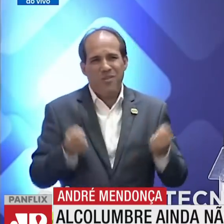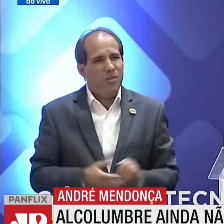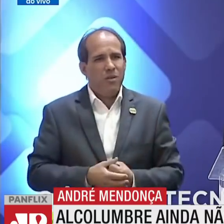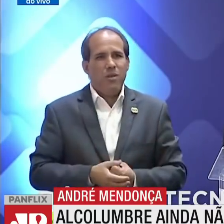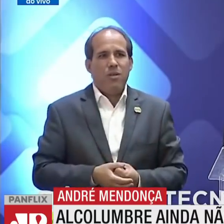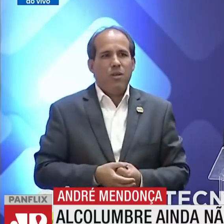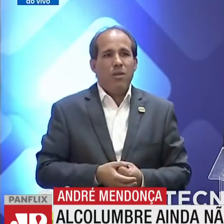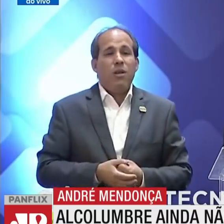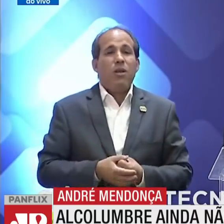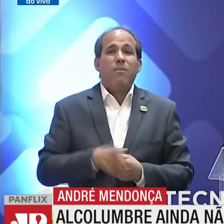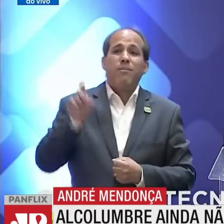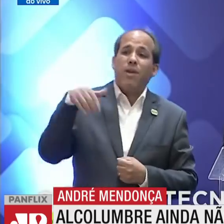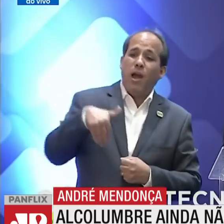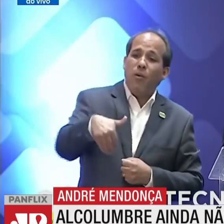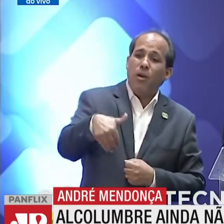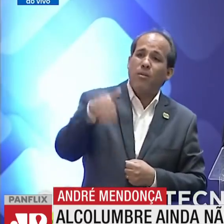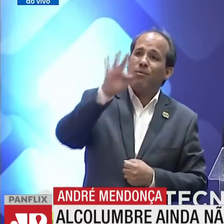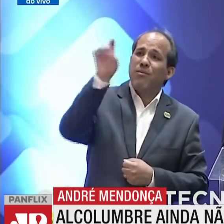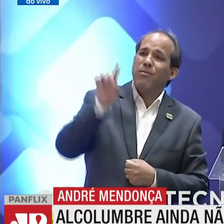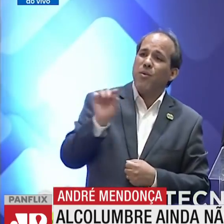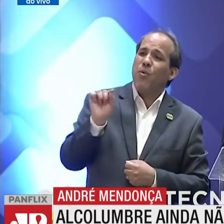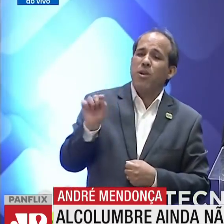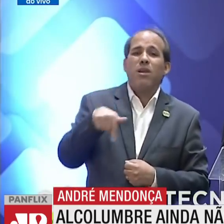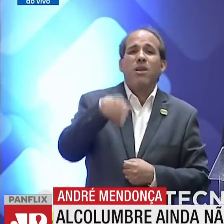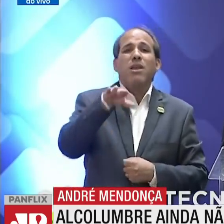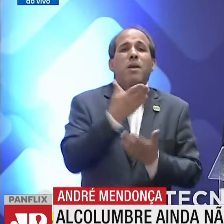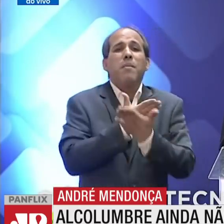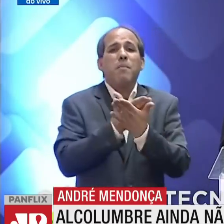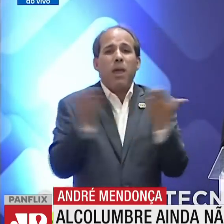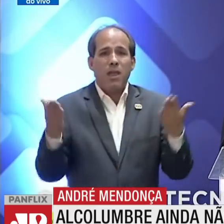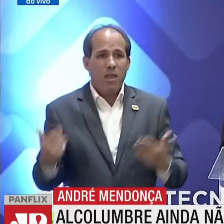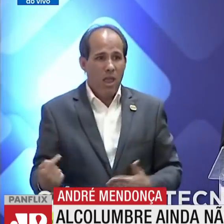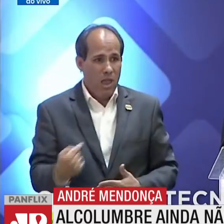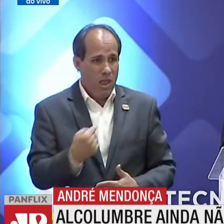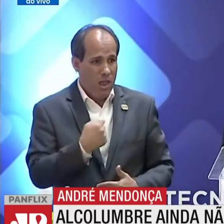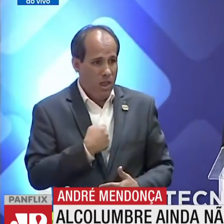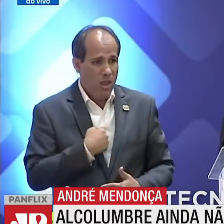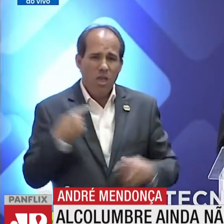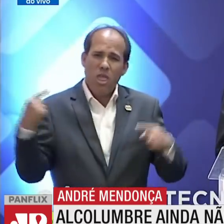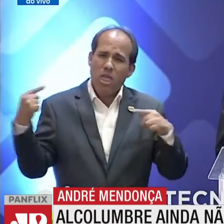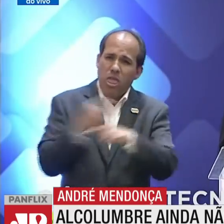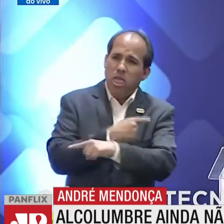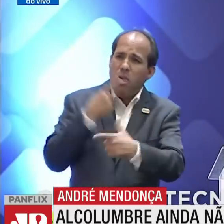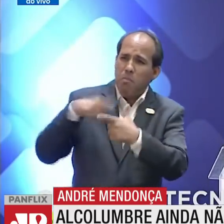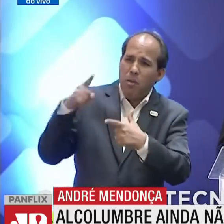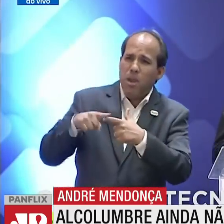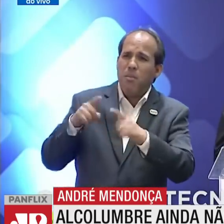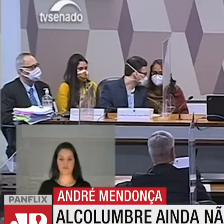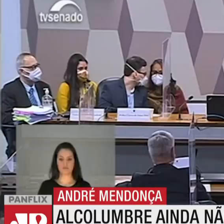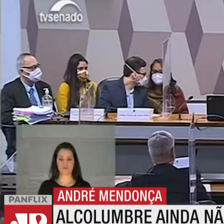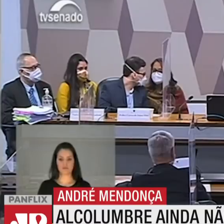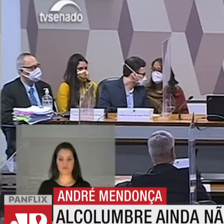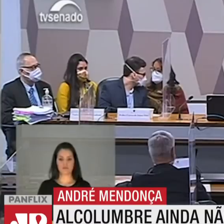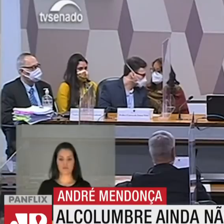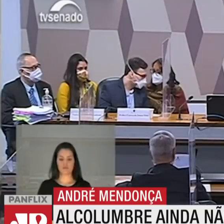Onde vai acabar isso? Quem perde com isso? Esse desacerto, desencontros, essas críticas vazias.